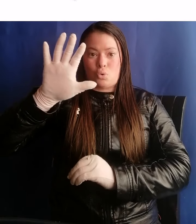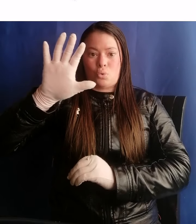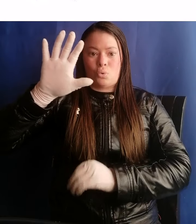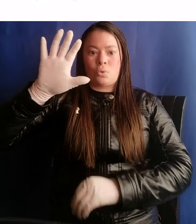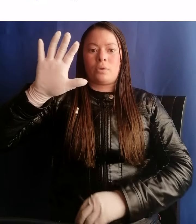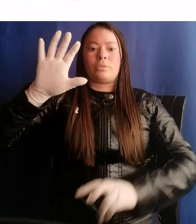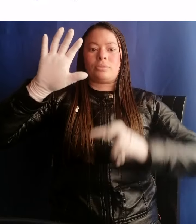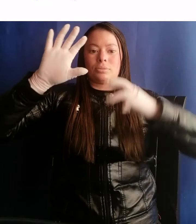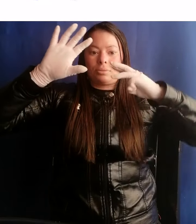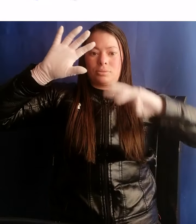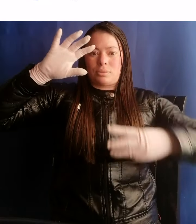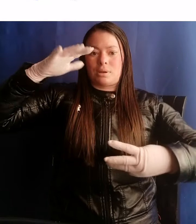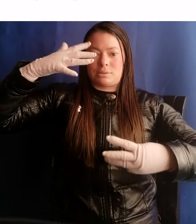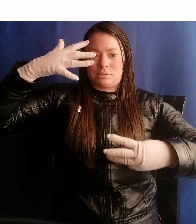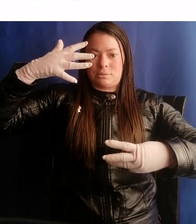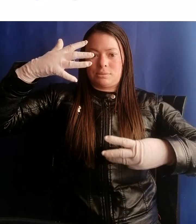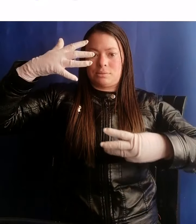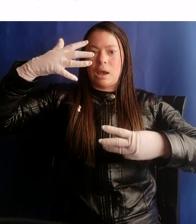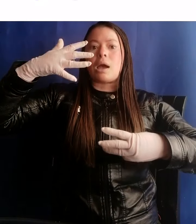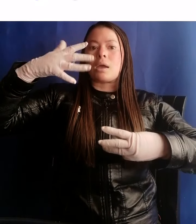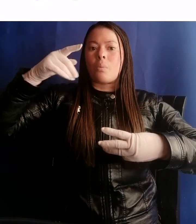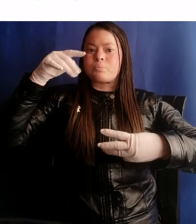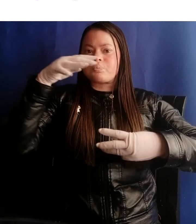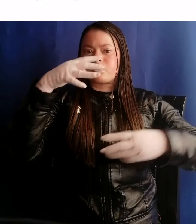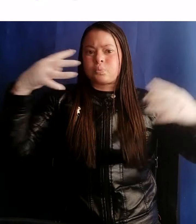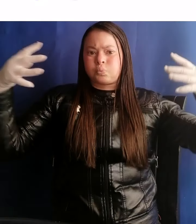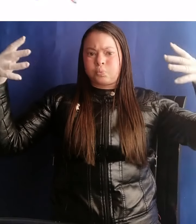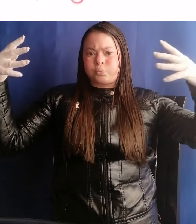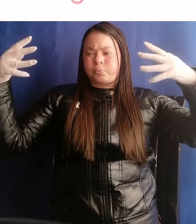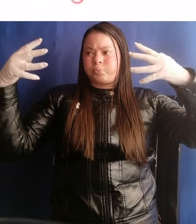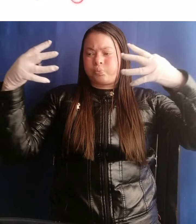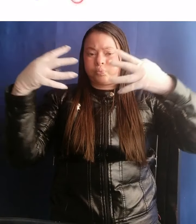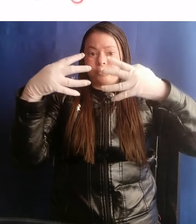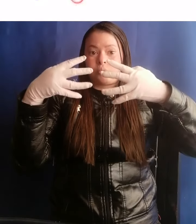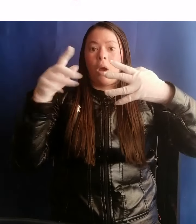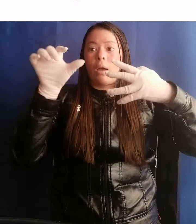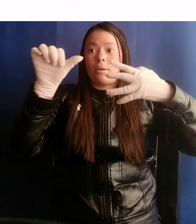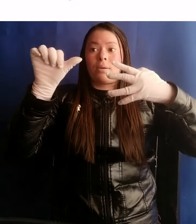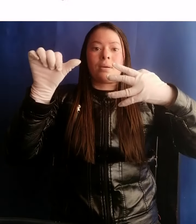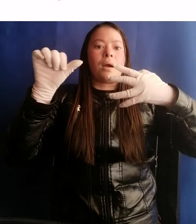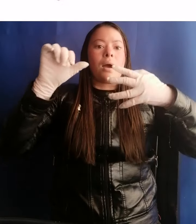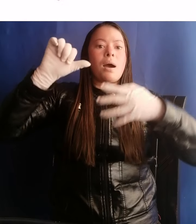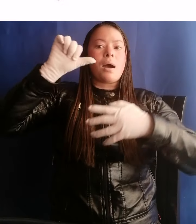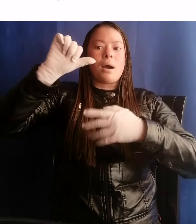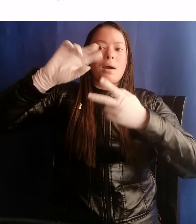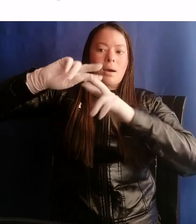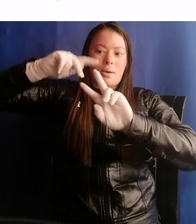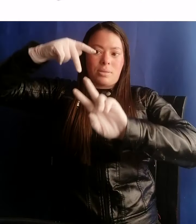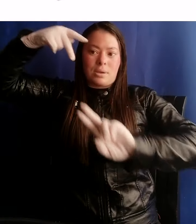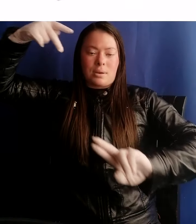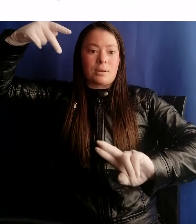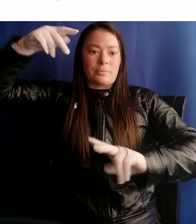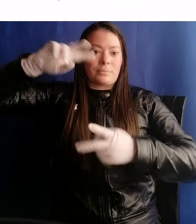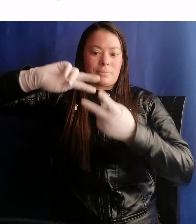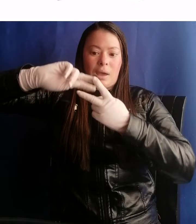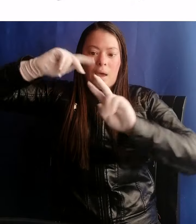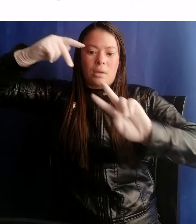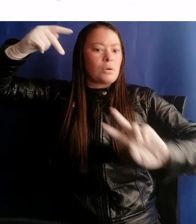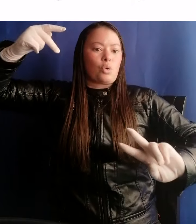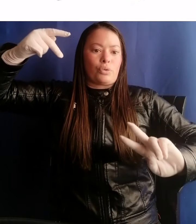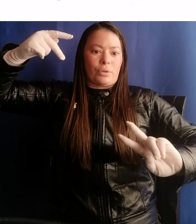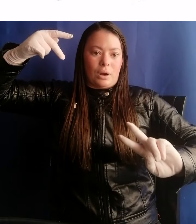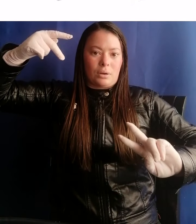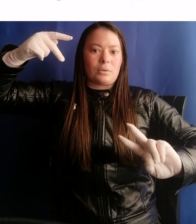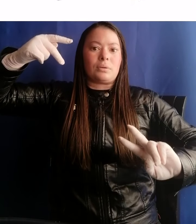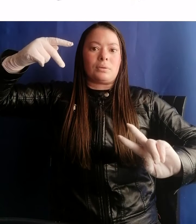De esta forma tenemos una hebra en sentido 5', 3'. Por su estructura molecular, la otra hebra